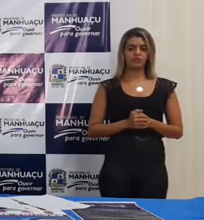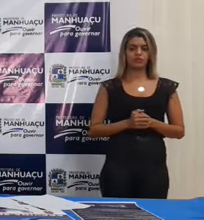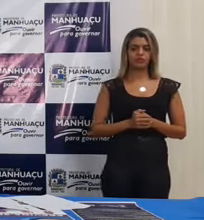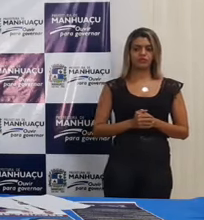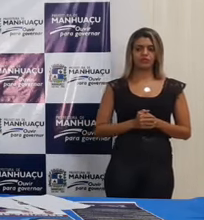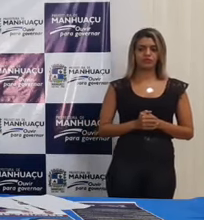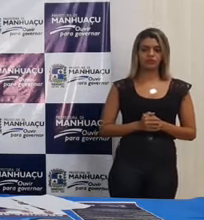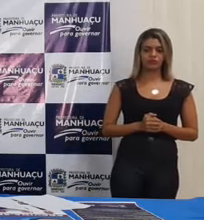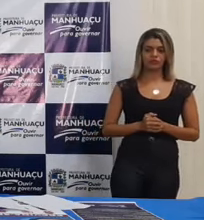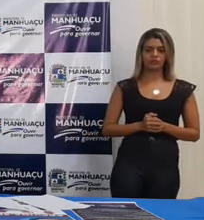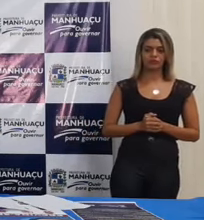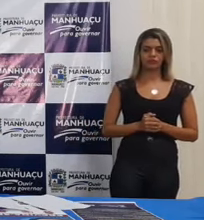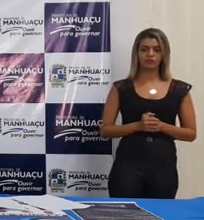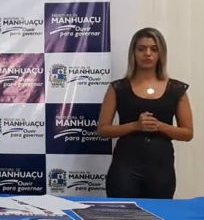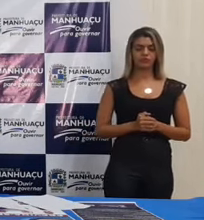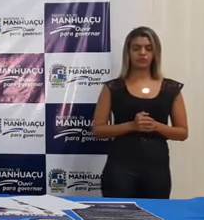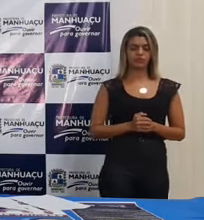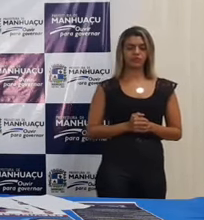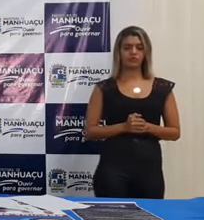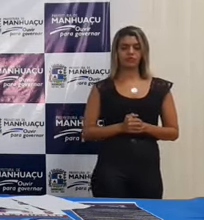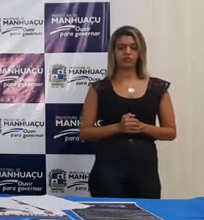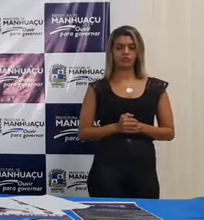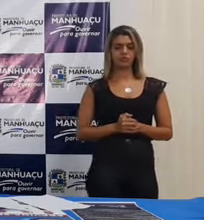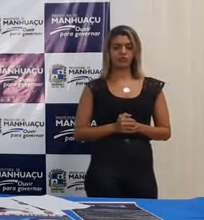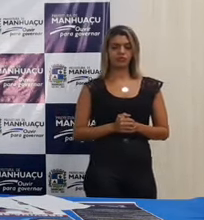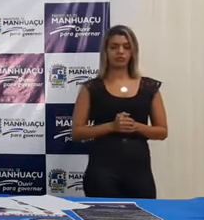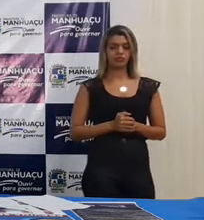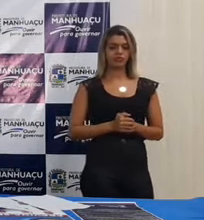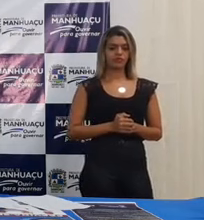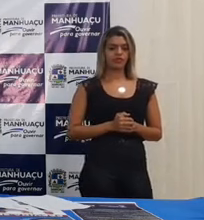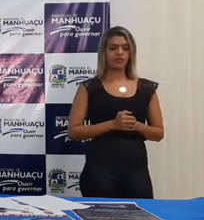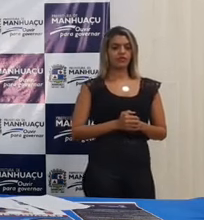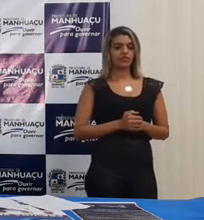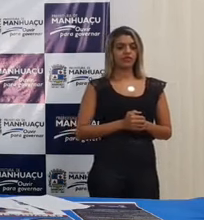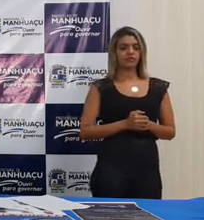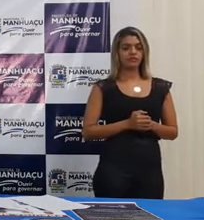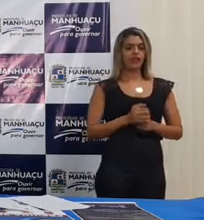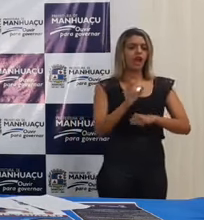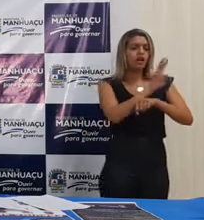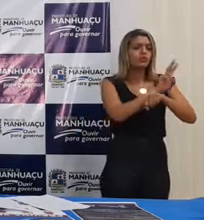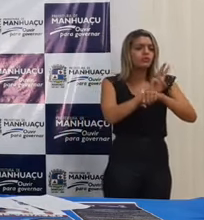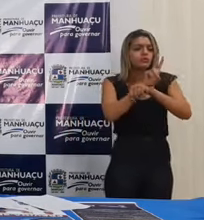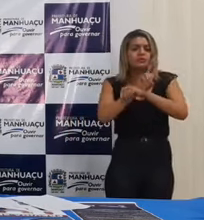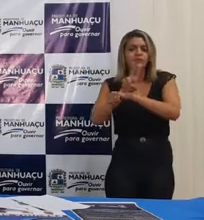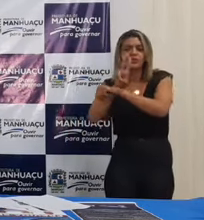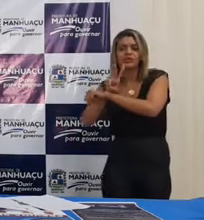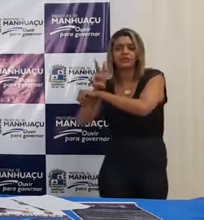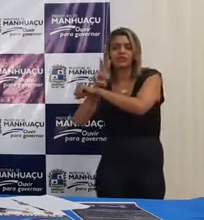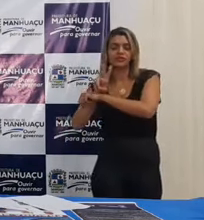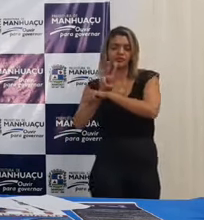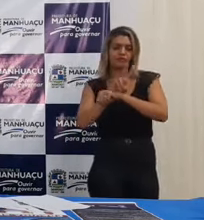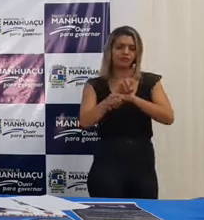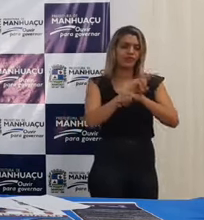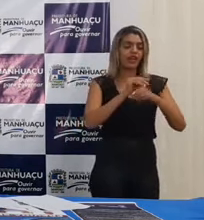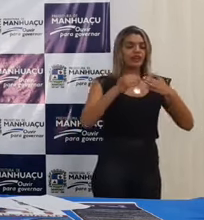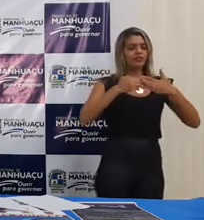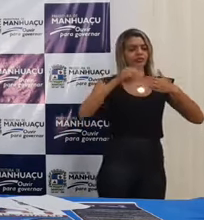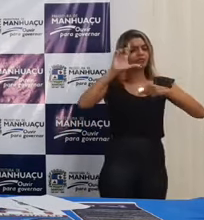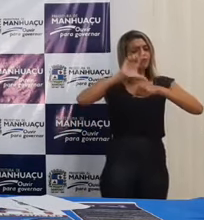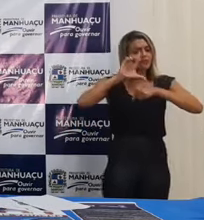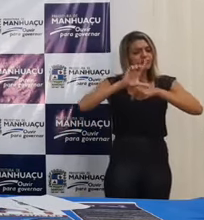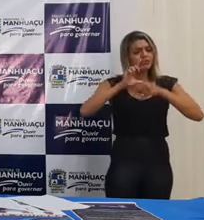ele é forte porque as pessoas estão aqui. E essa questão da fiscalização, nós vamos mudar o âmbito dessa questão de fiscalização.